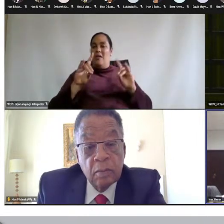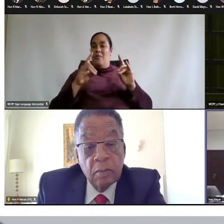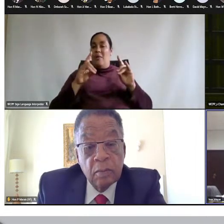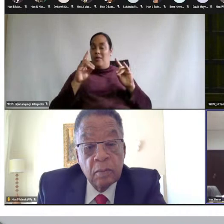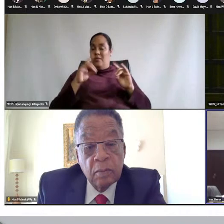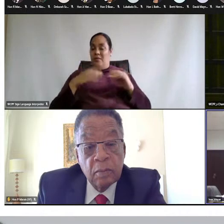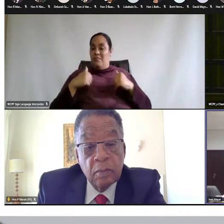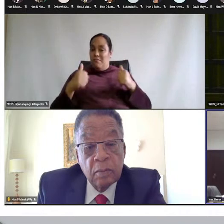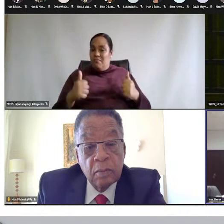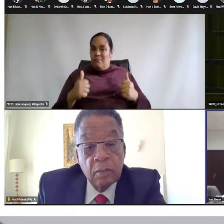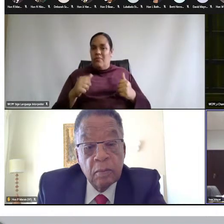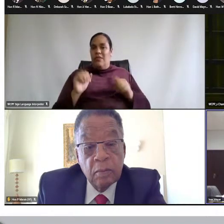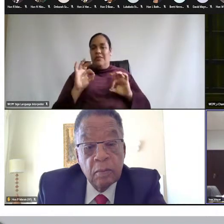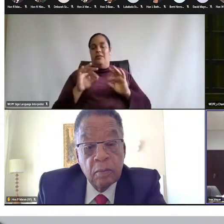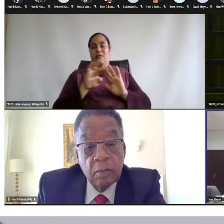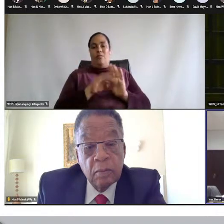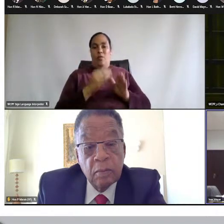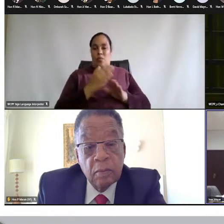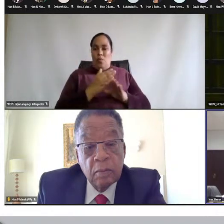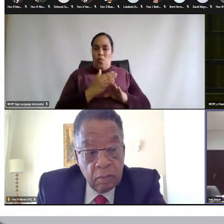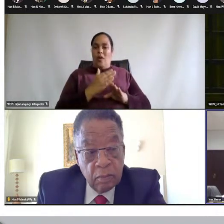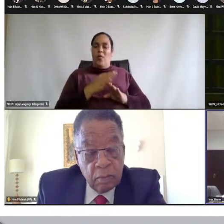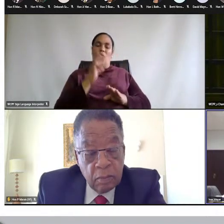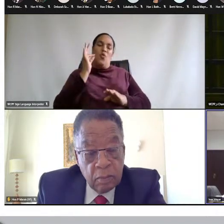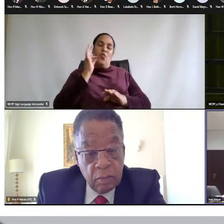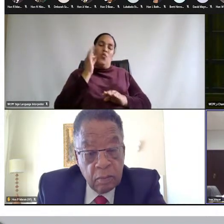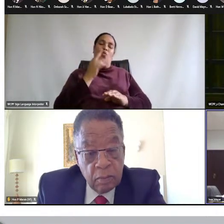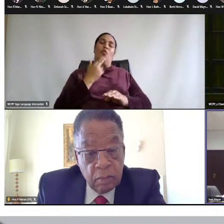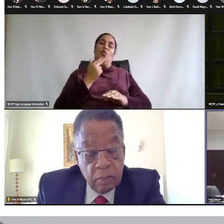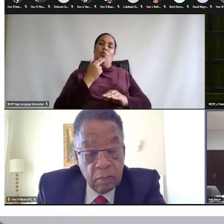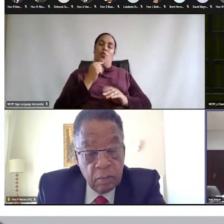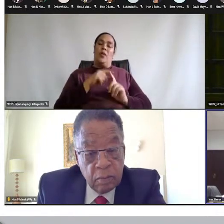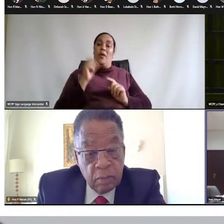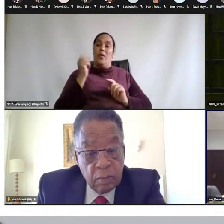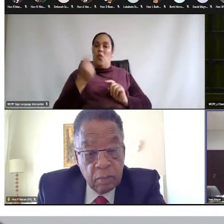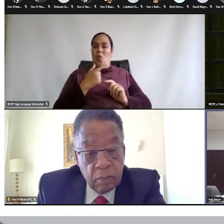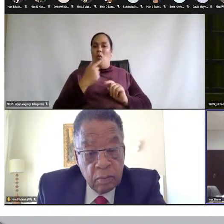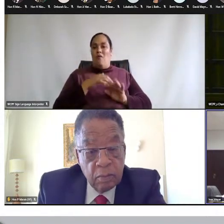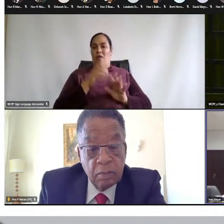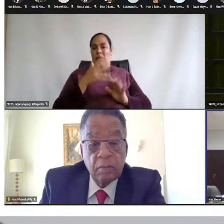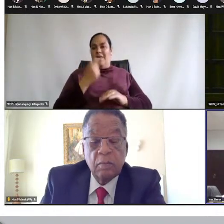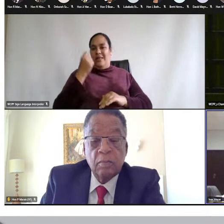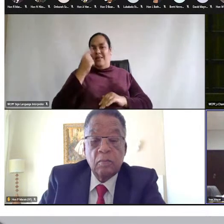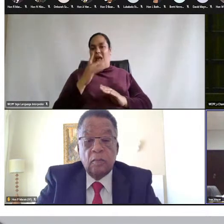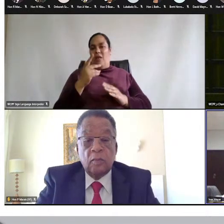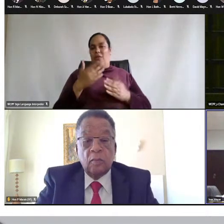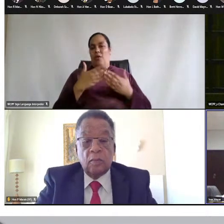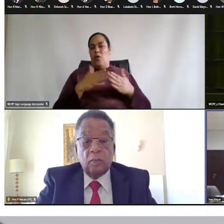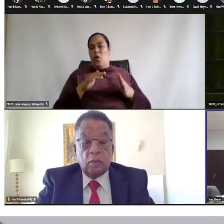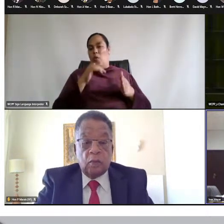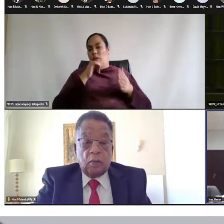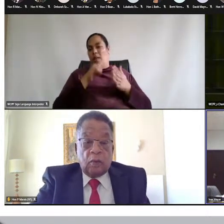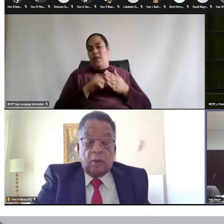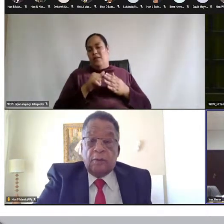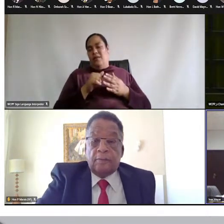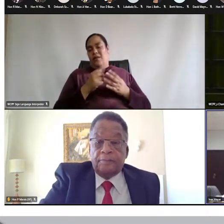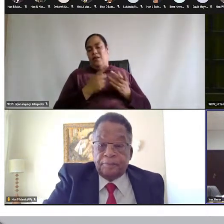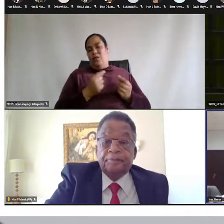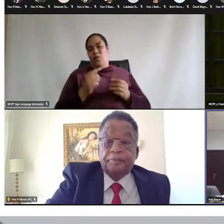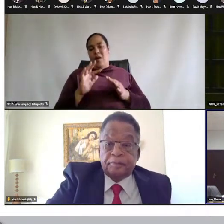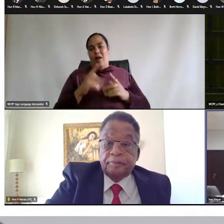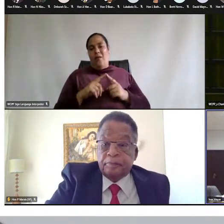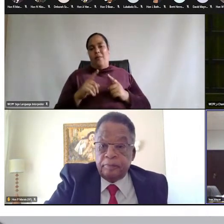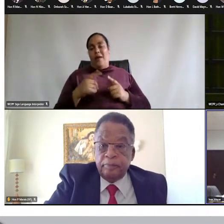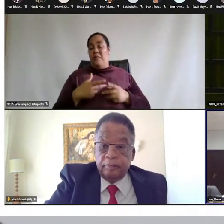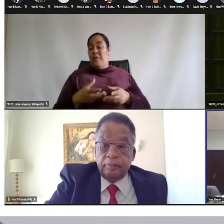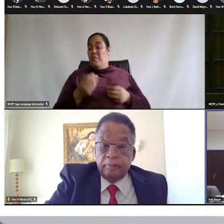program is in werking en dit werk baie oulik en ek dink al die boere verstaan hoe die koopbriefstelsel werk en ek het nog geen klagtes ontvang